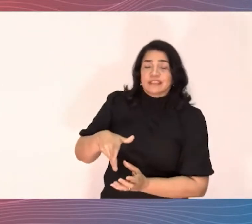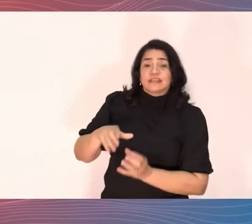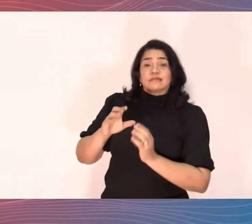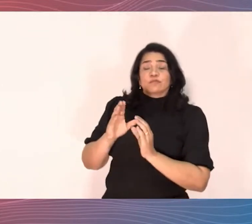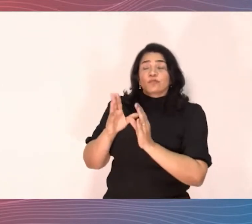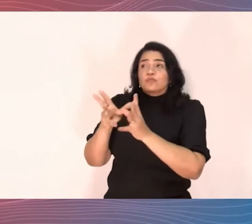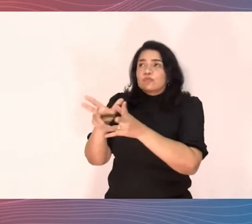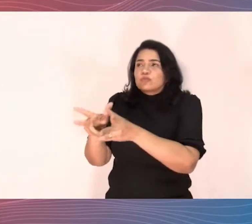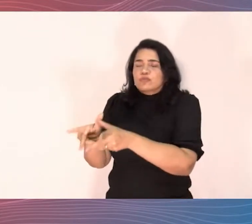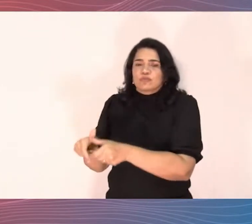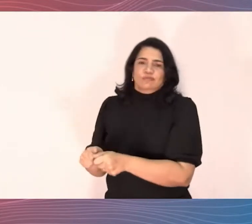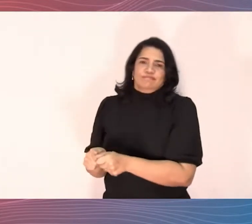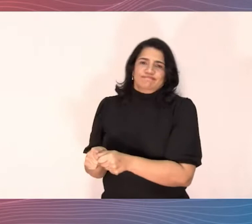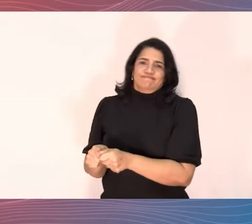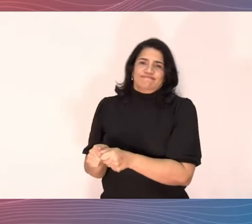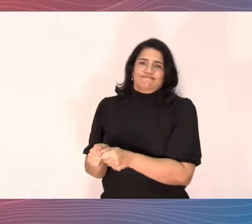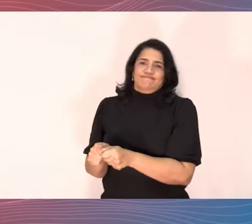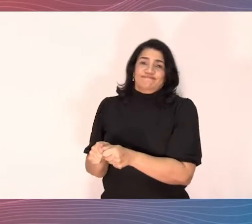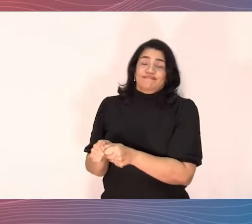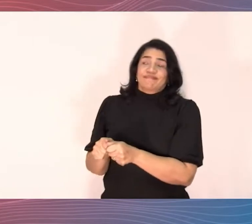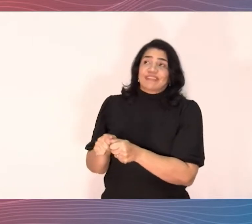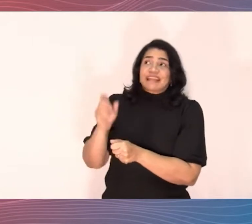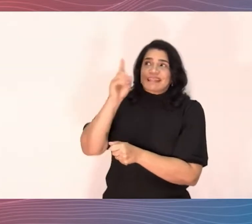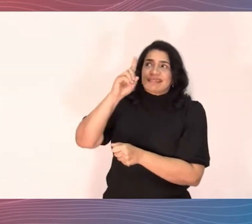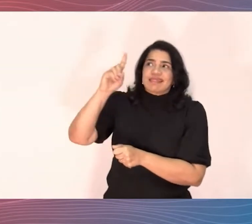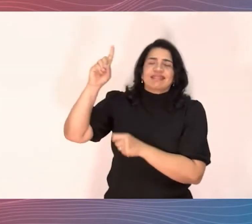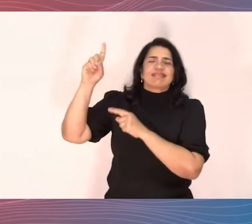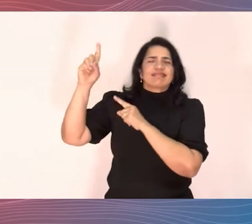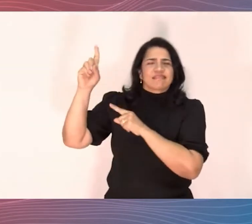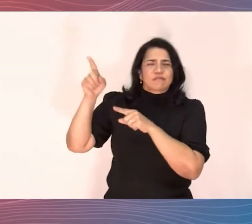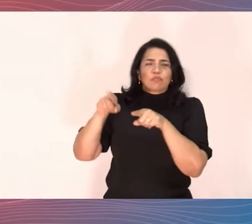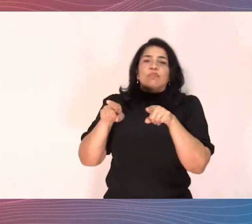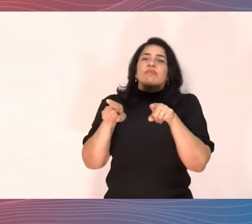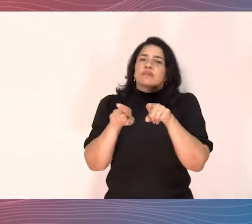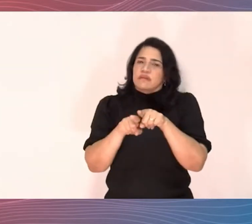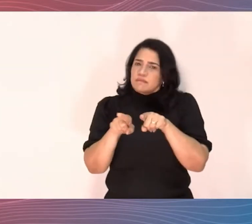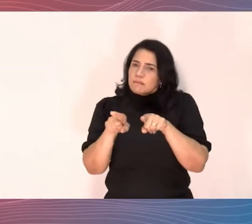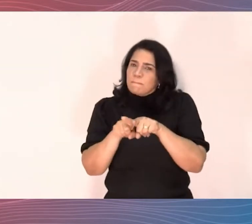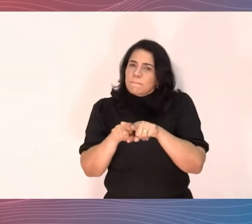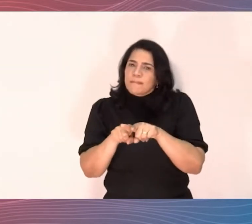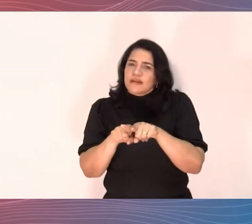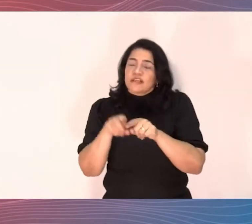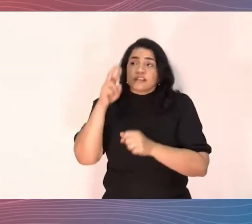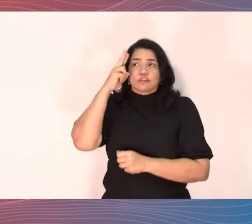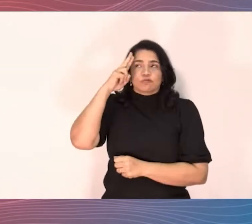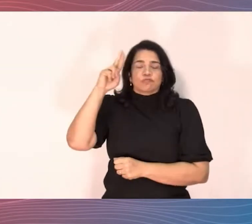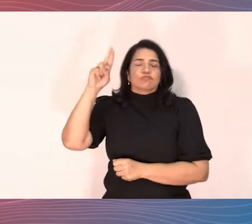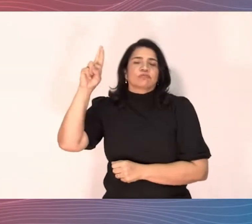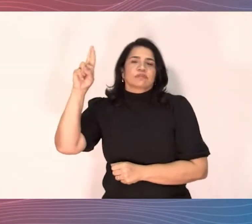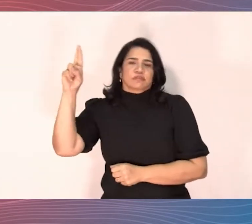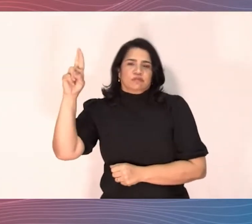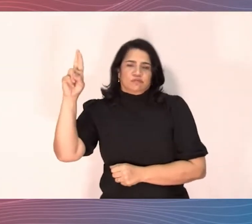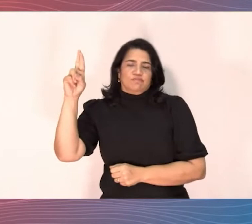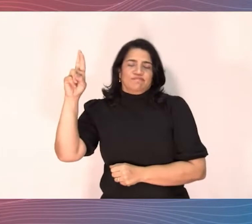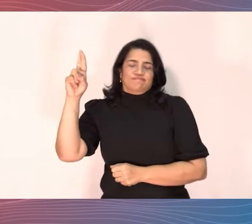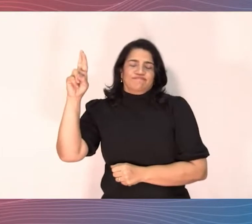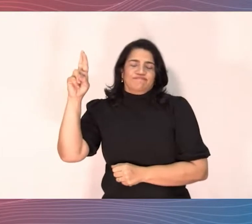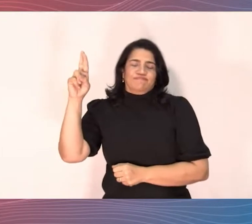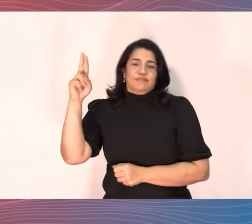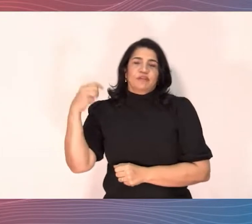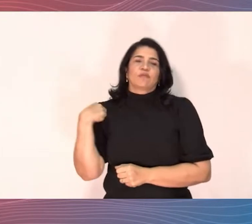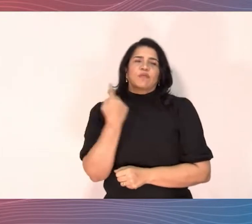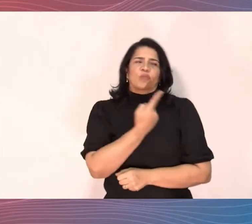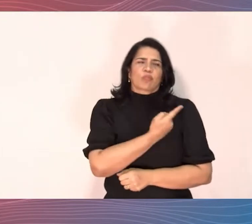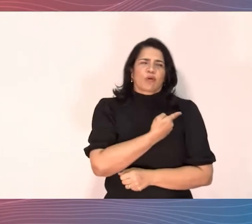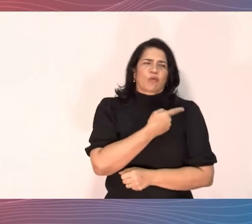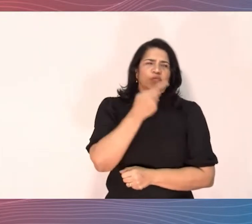Então ele também é Deus de nosso Senhor Jesus Cristo. Mas a oração de Paulo